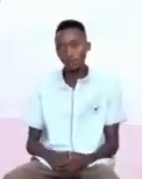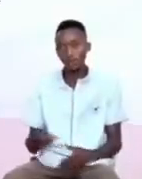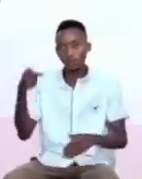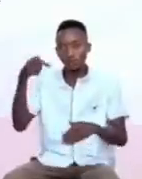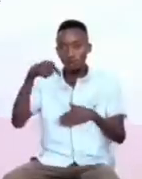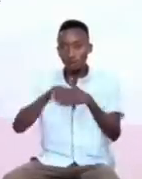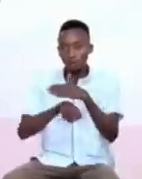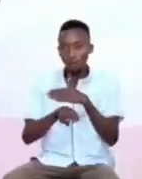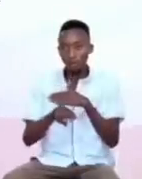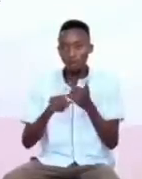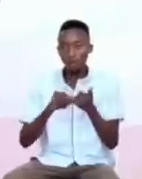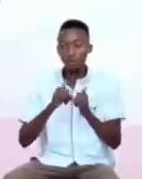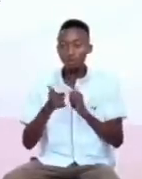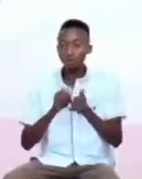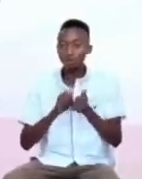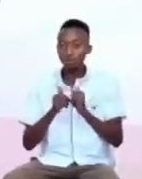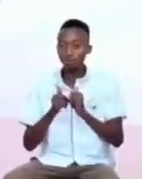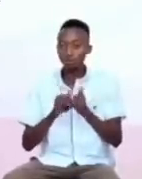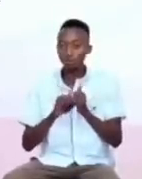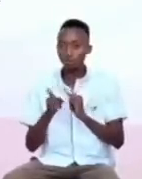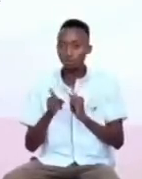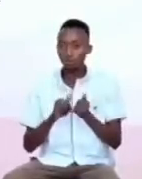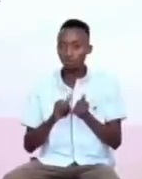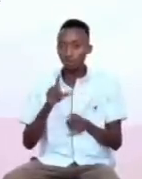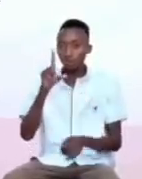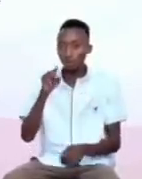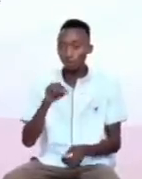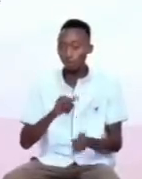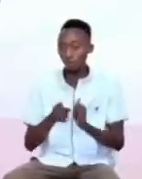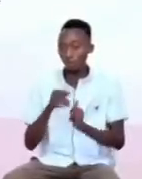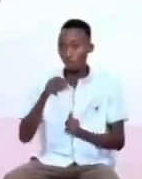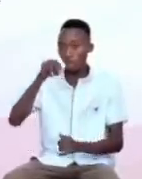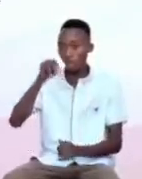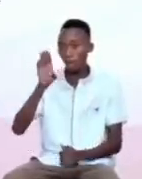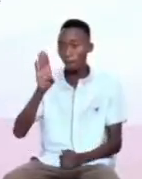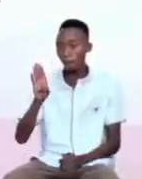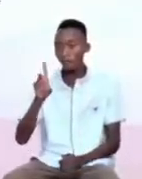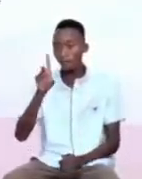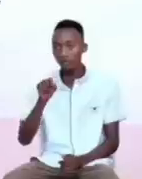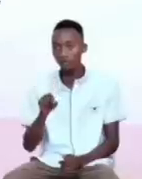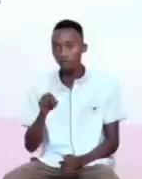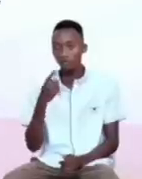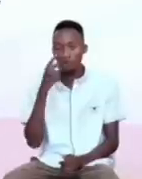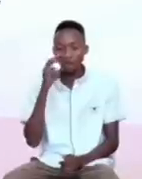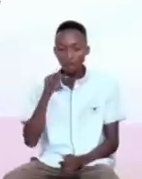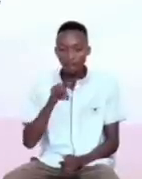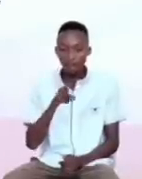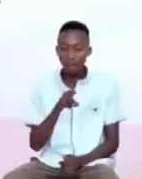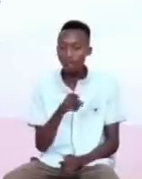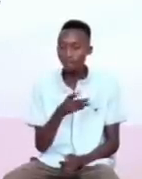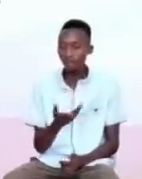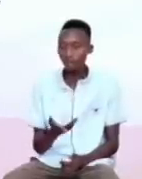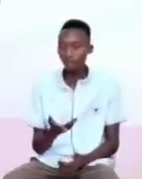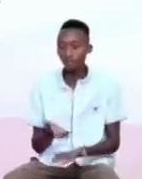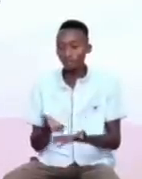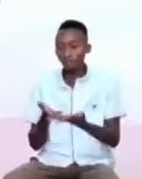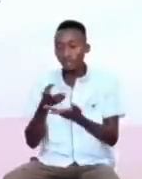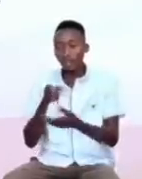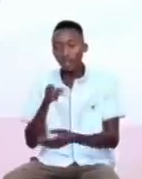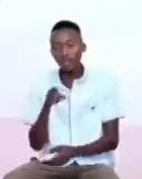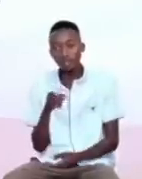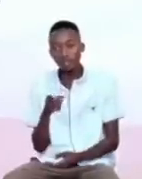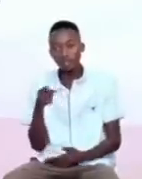Unapoingia kwenye YouTube. Una bando lako. Unaangalia nini? Kile unachoangalia kinakusaidia kitu